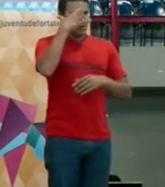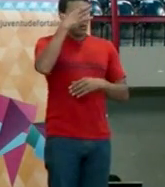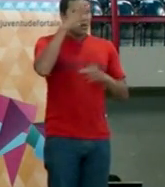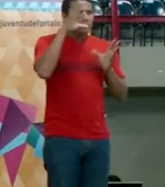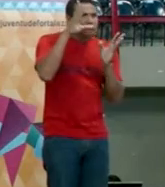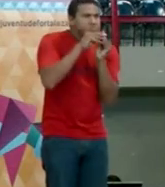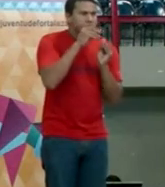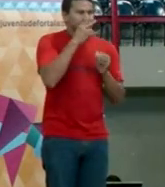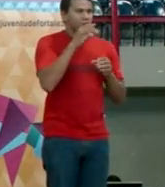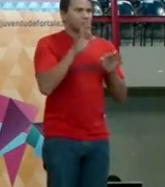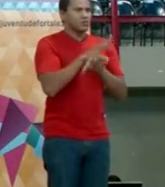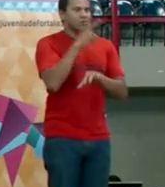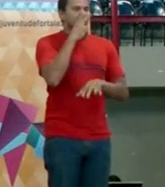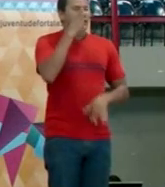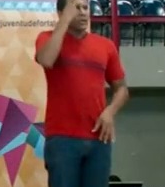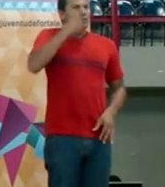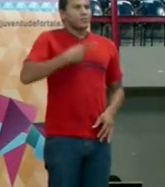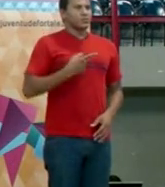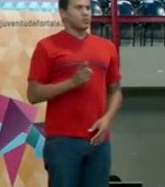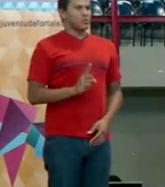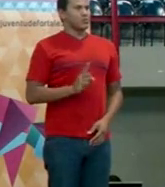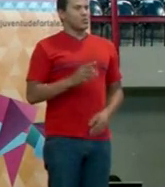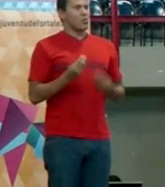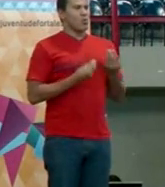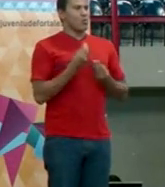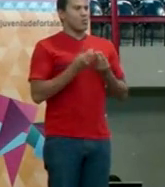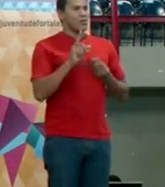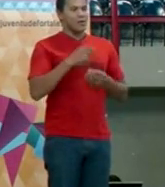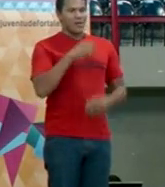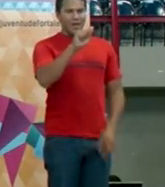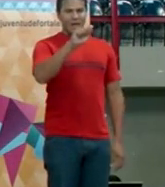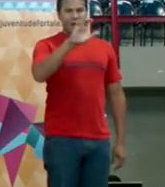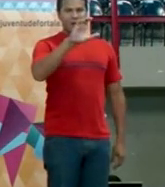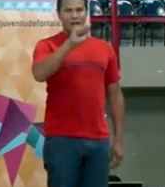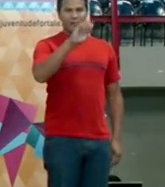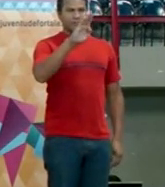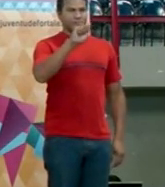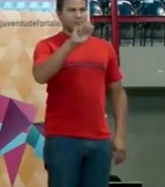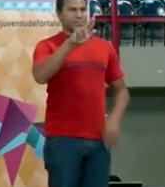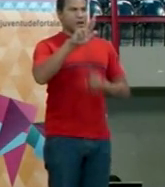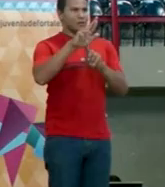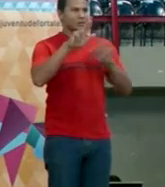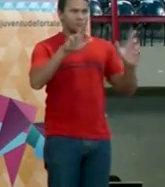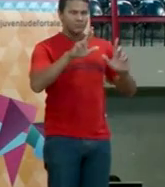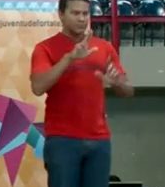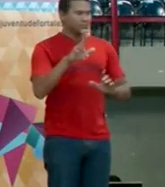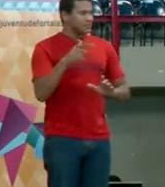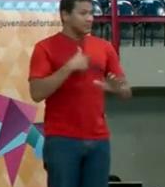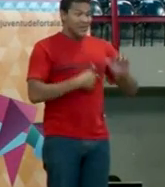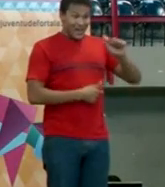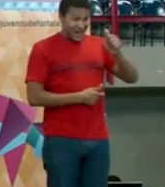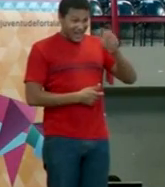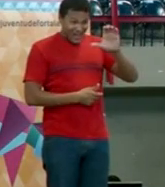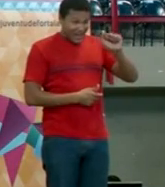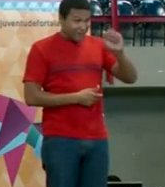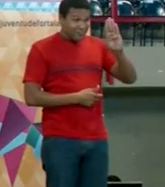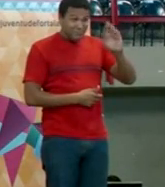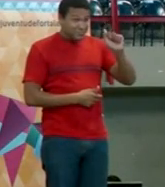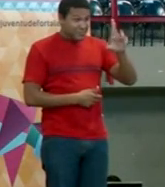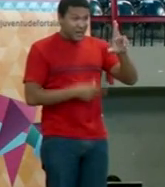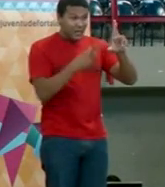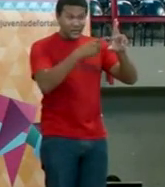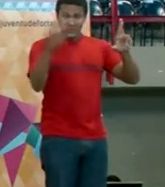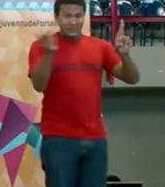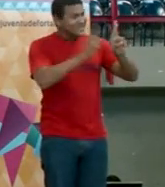significado pessoal? Uma delas é o acabar. Vocês corram as léguas do verbo acabar.